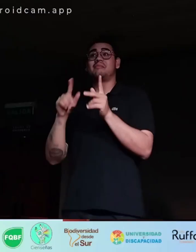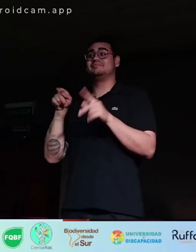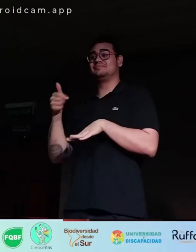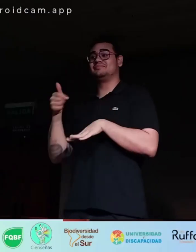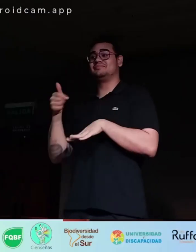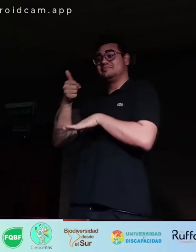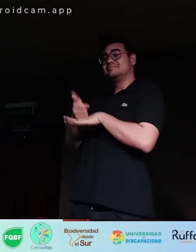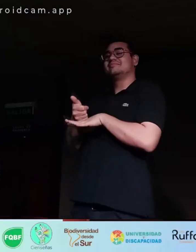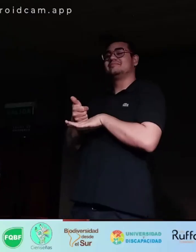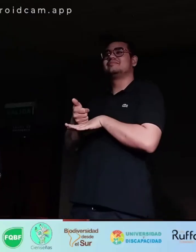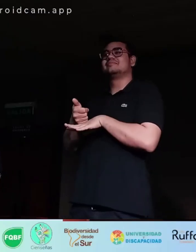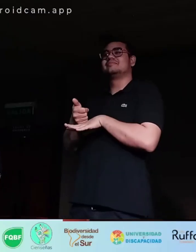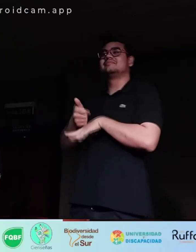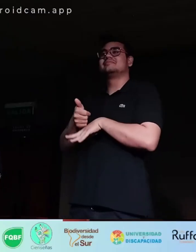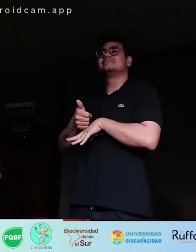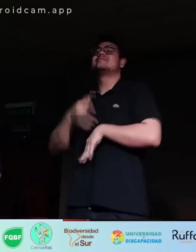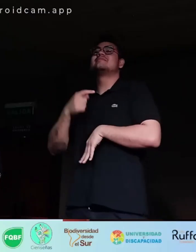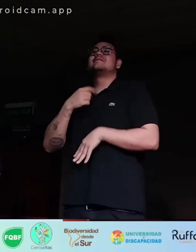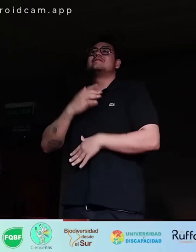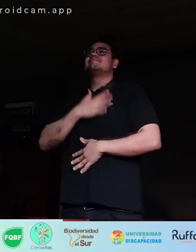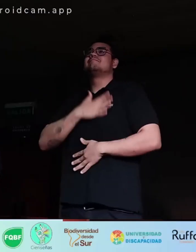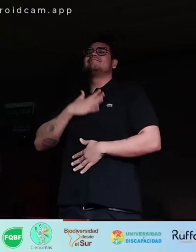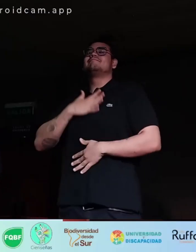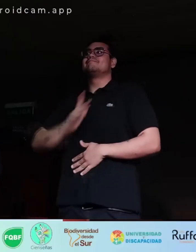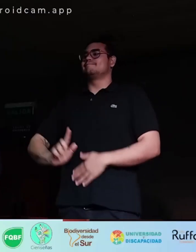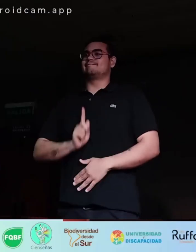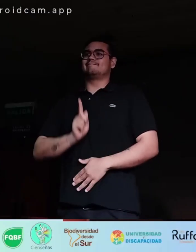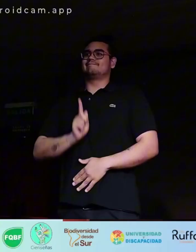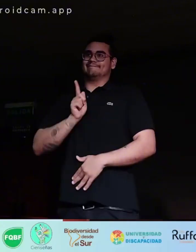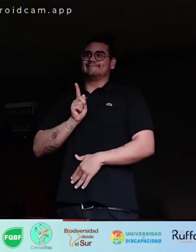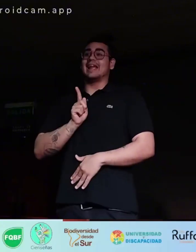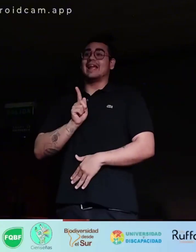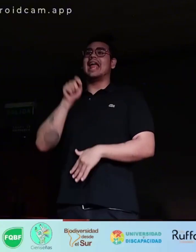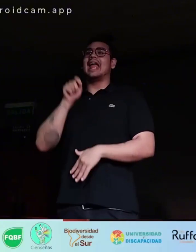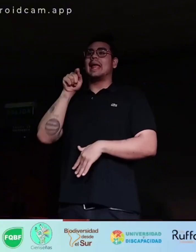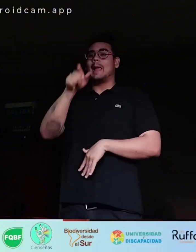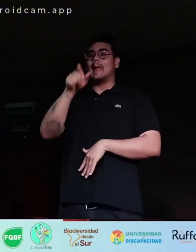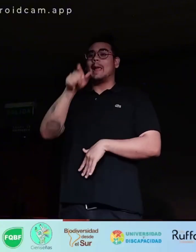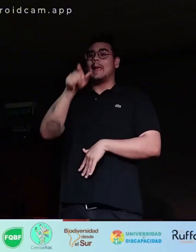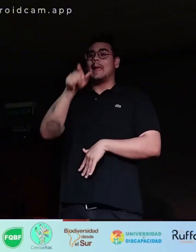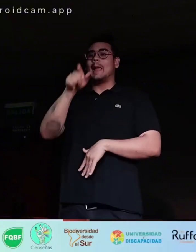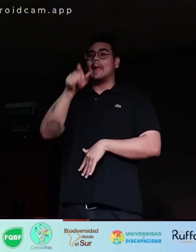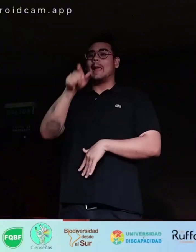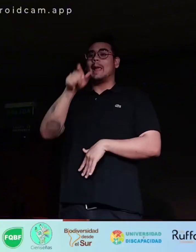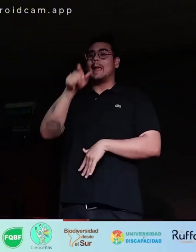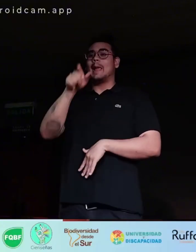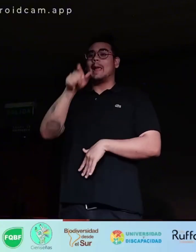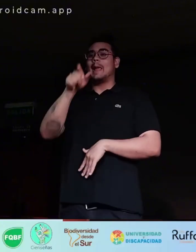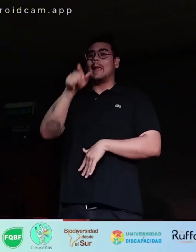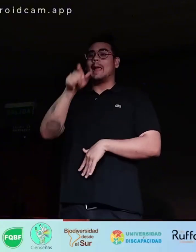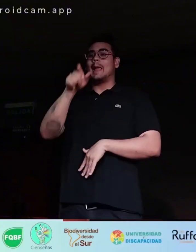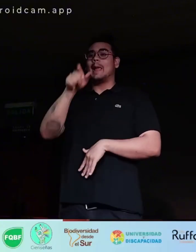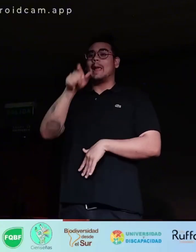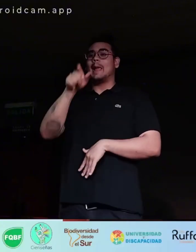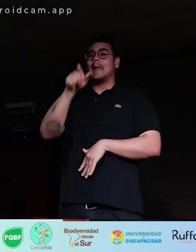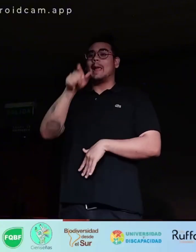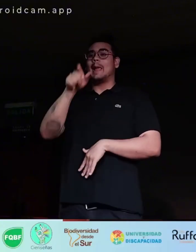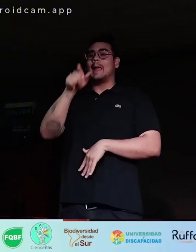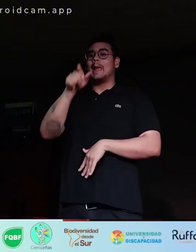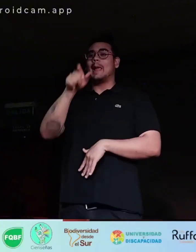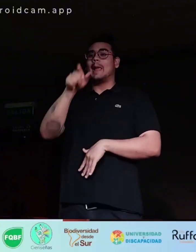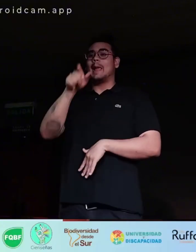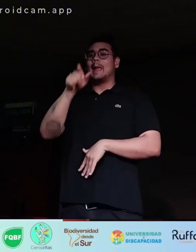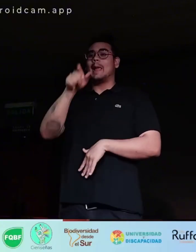que siempre los discípulos superen a los maestros, ¿no es cierto? Para mí, cuando los